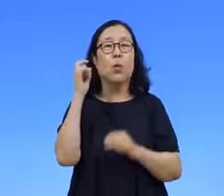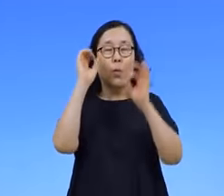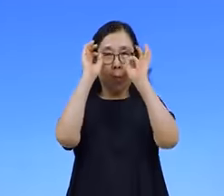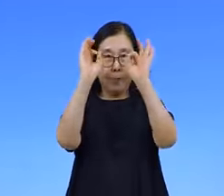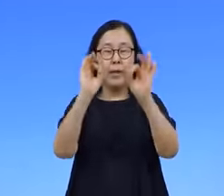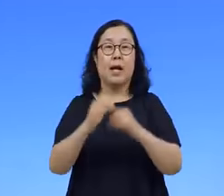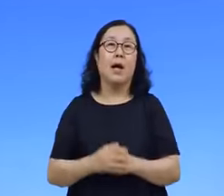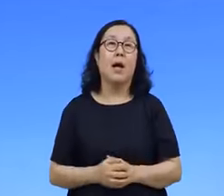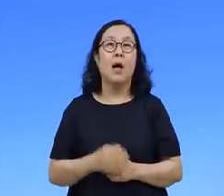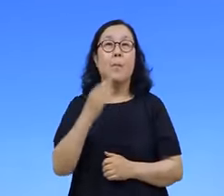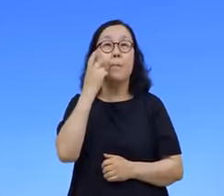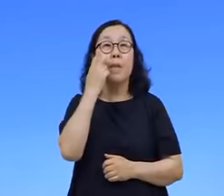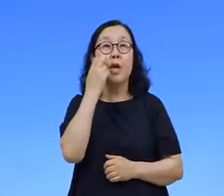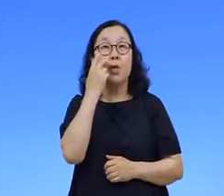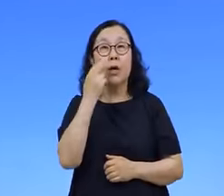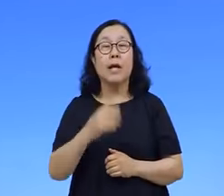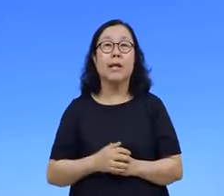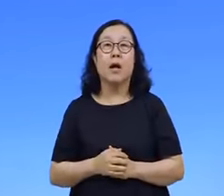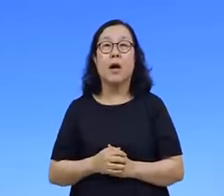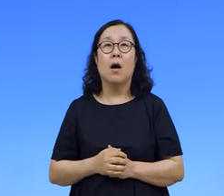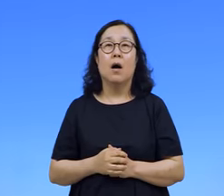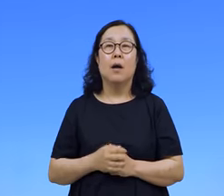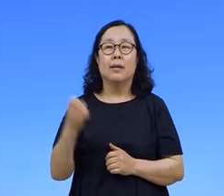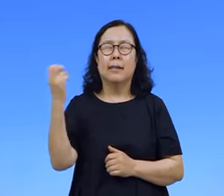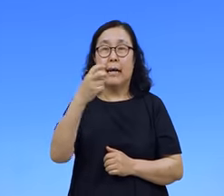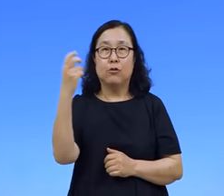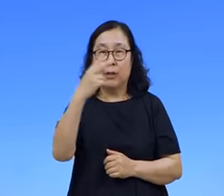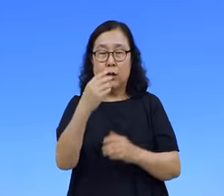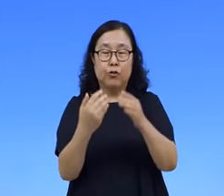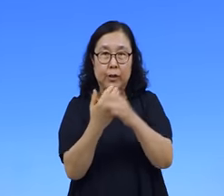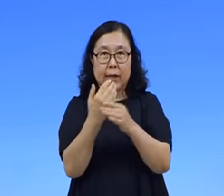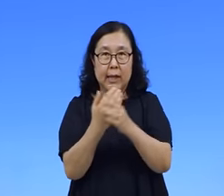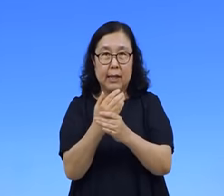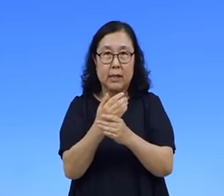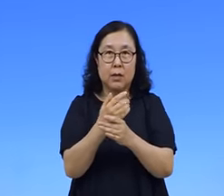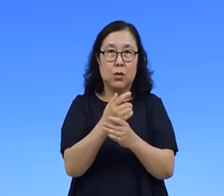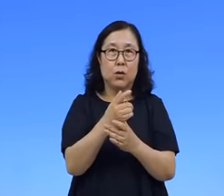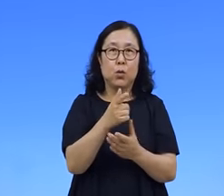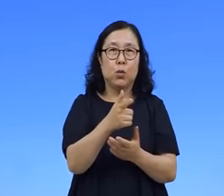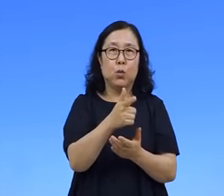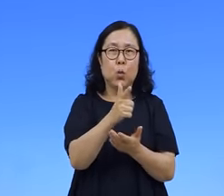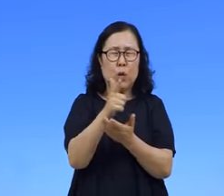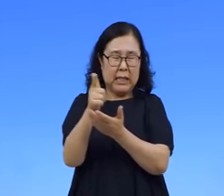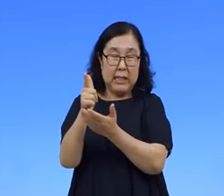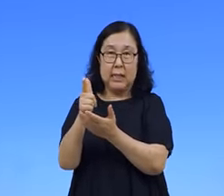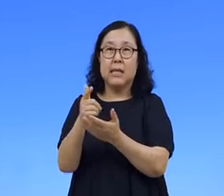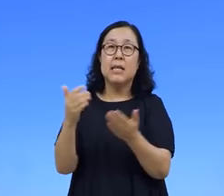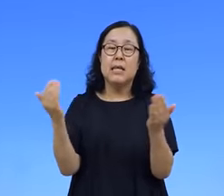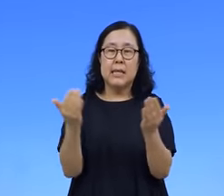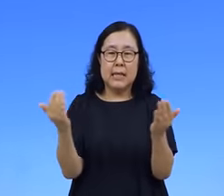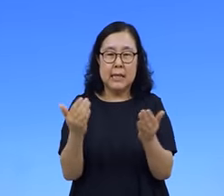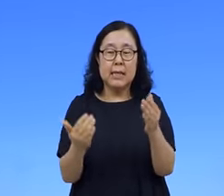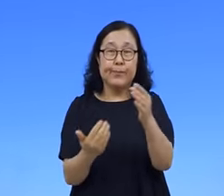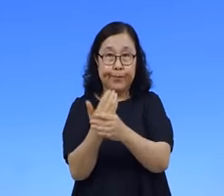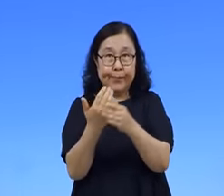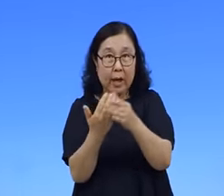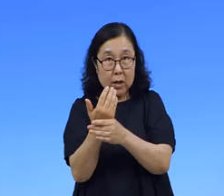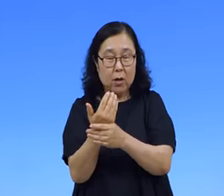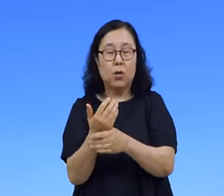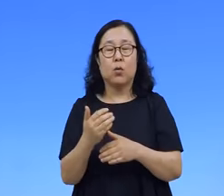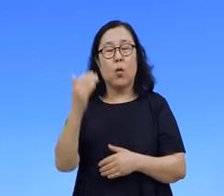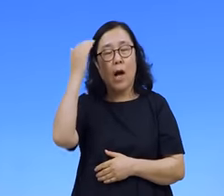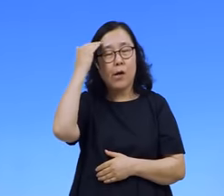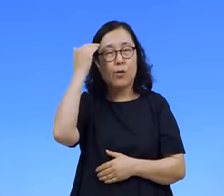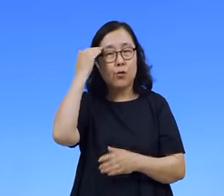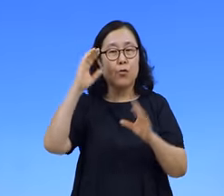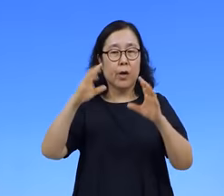보게 되는데요. 미국에서 지금 빈번하게 일어나고 있는 총기 난사 사건이라든지 또 우리나라에서